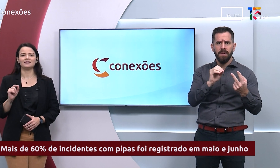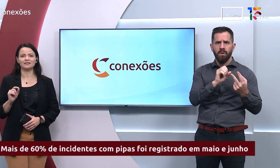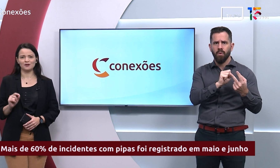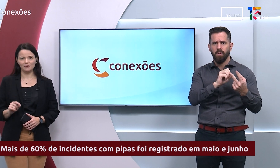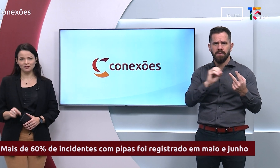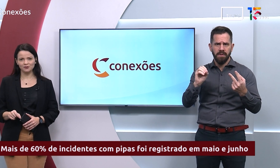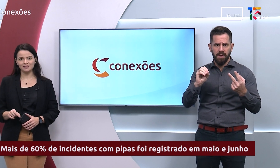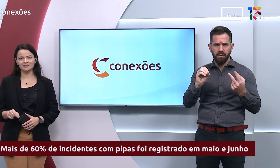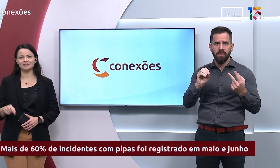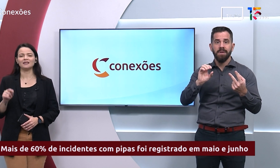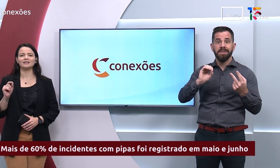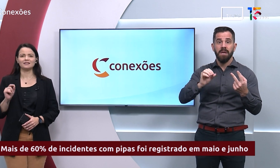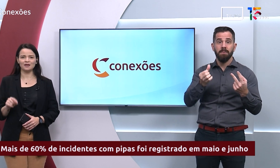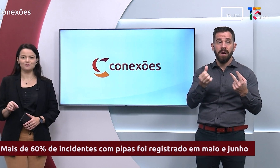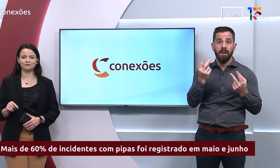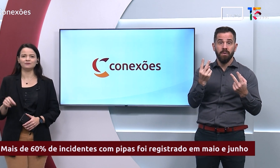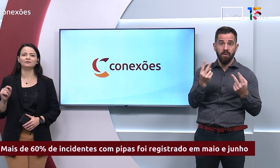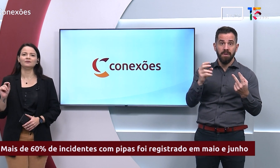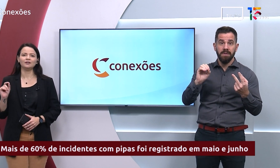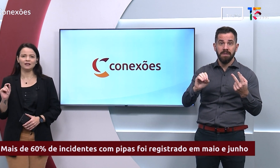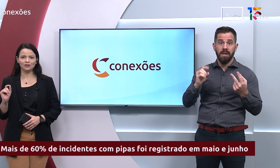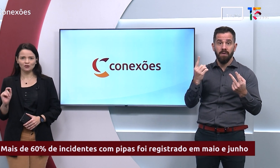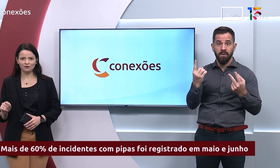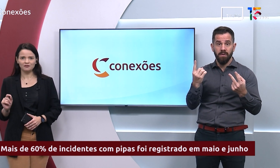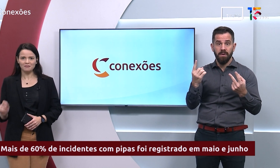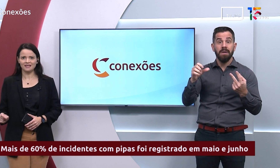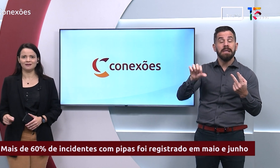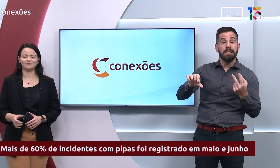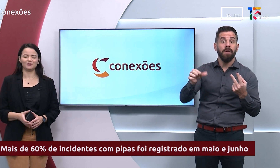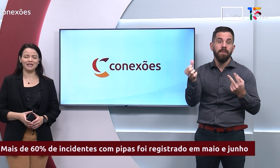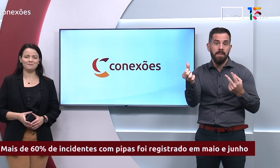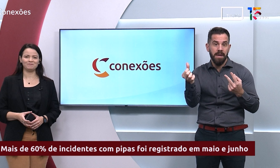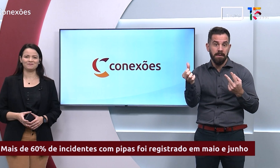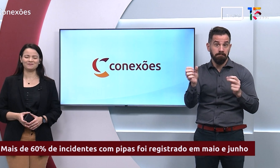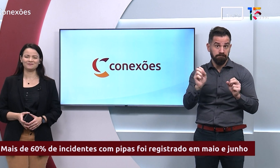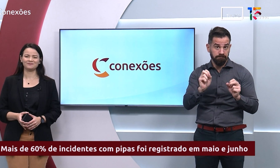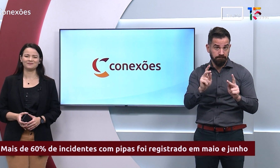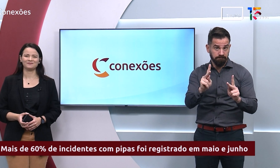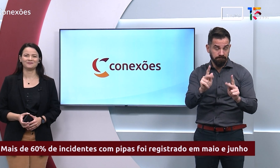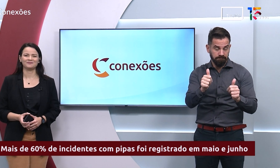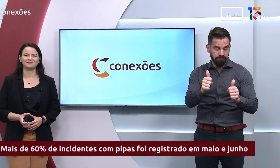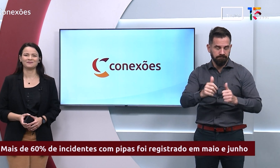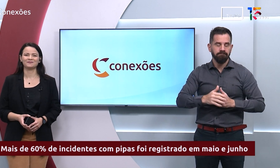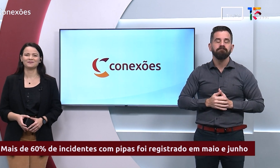0800 062 0196. Ok?